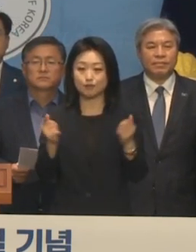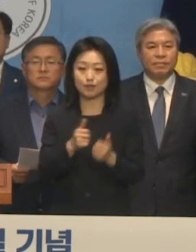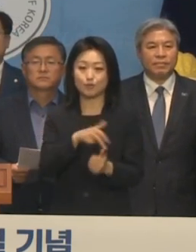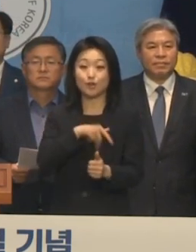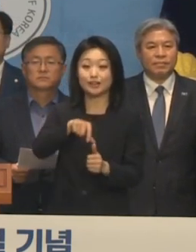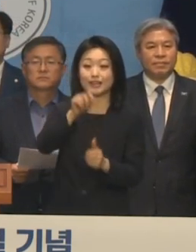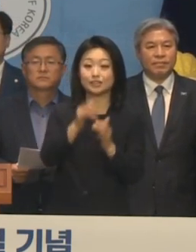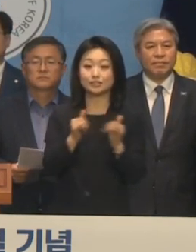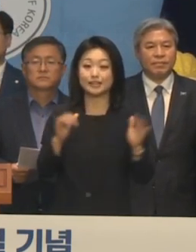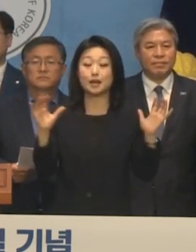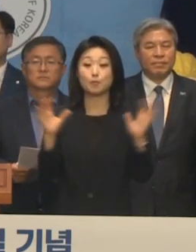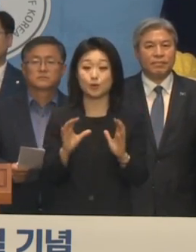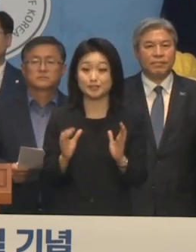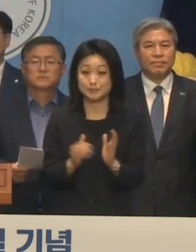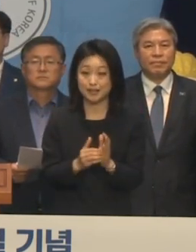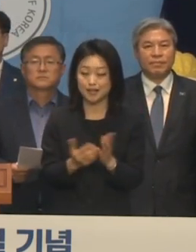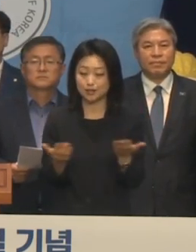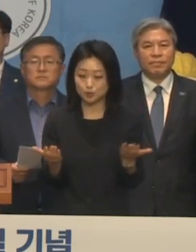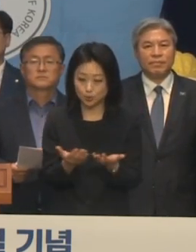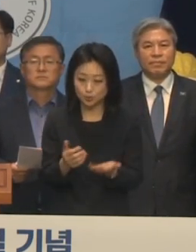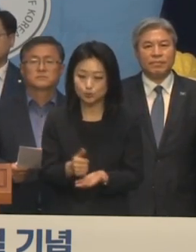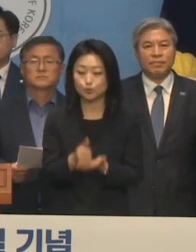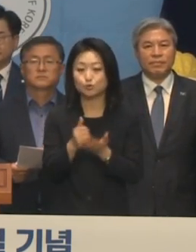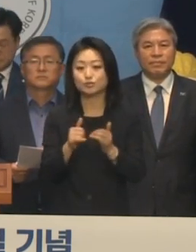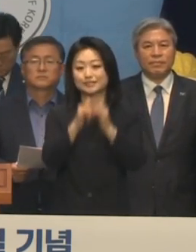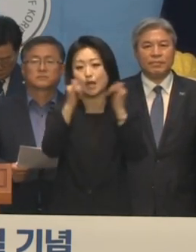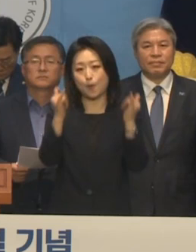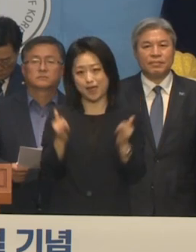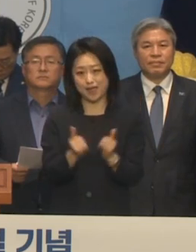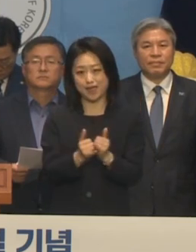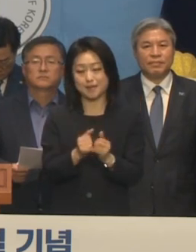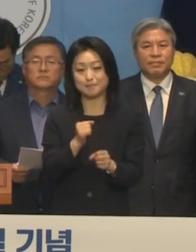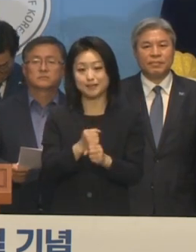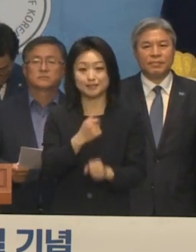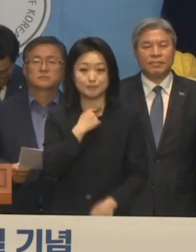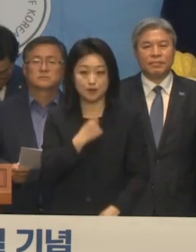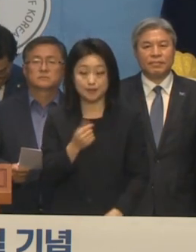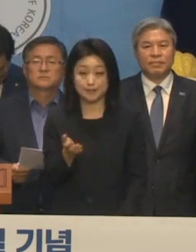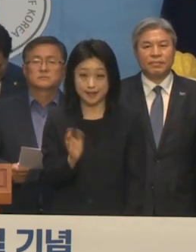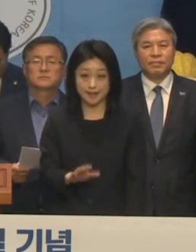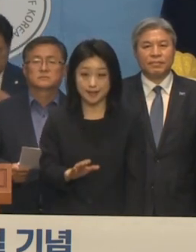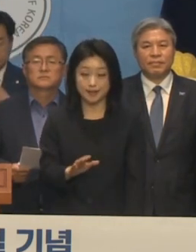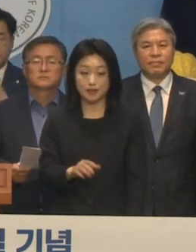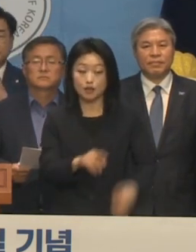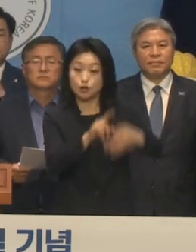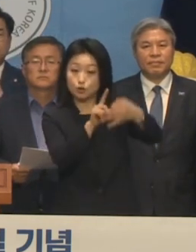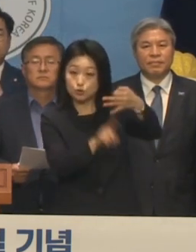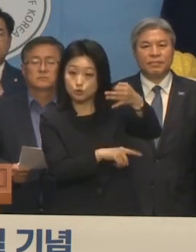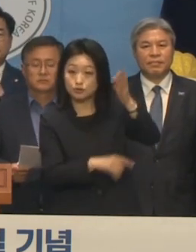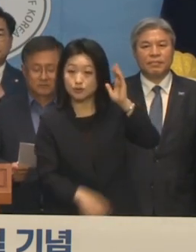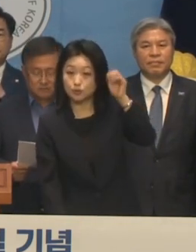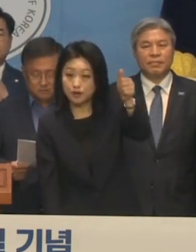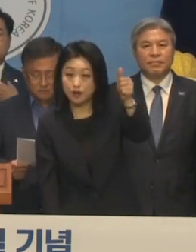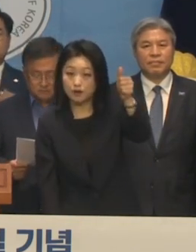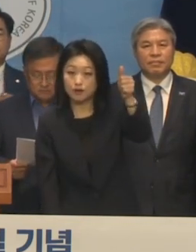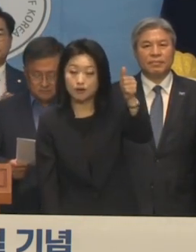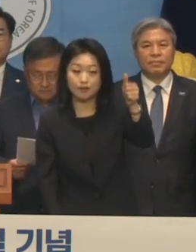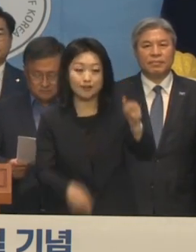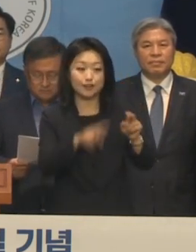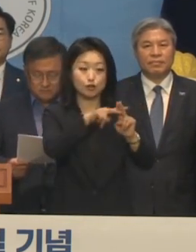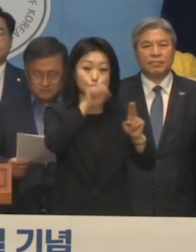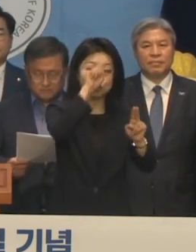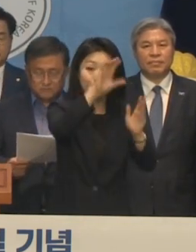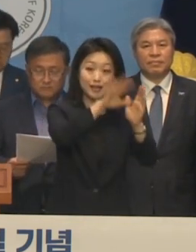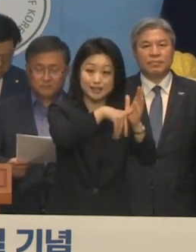함께 모였습니다. 노동이 존중받는 사회 만들어가겠습니다. 그런데 윤석열 대통령은 후보자